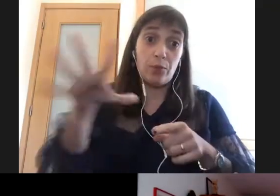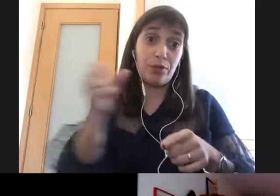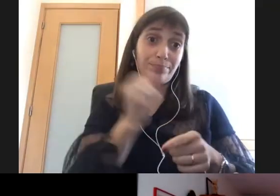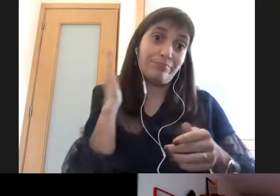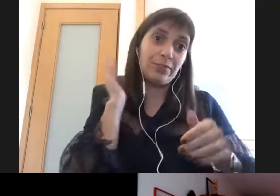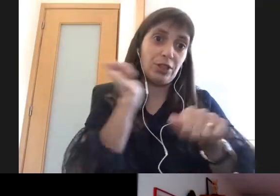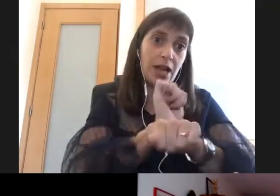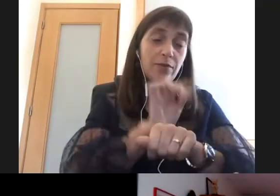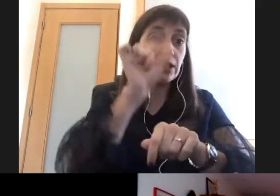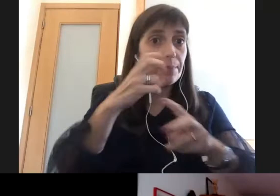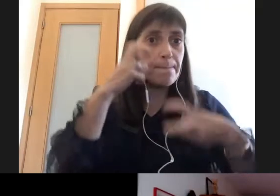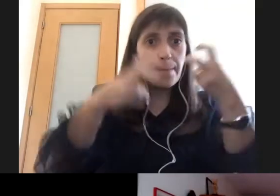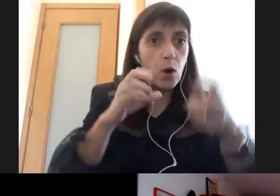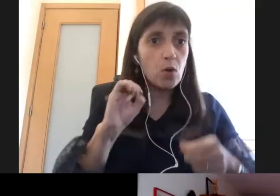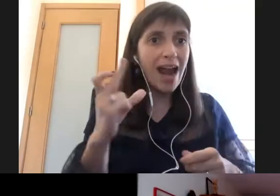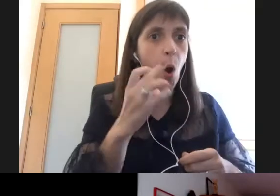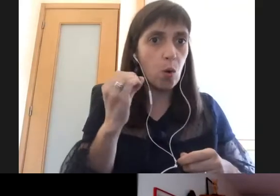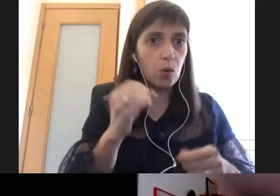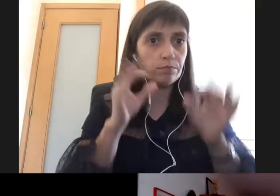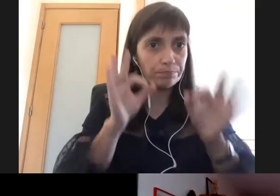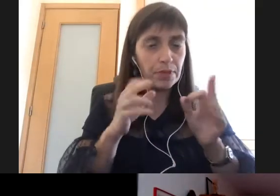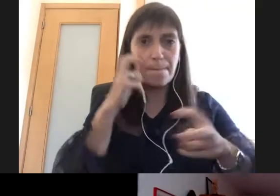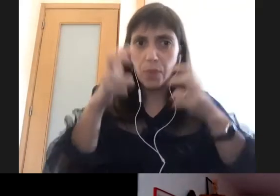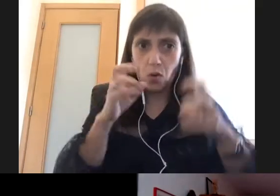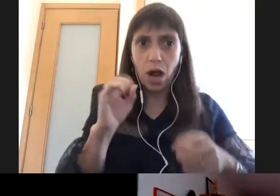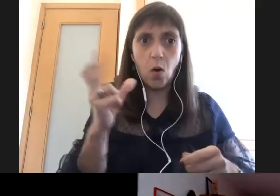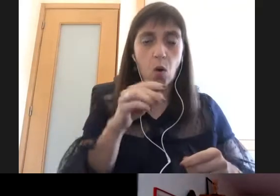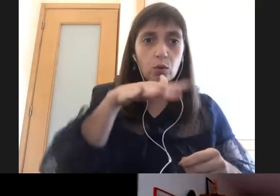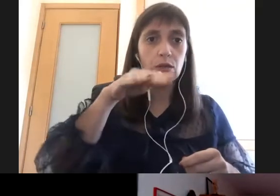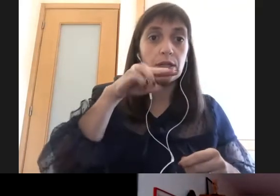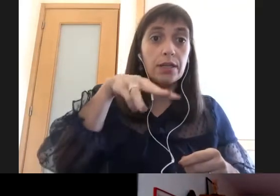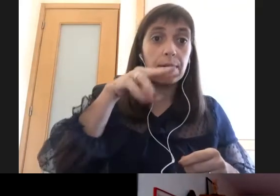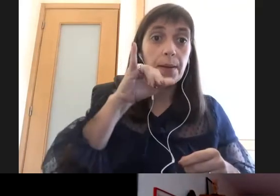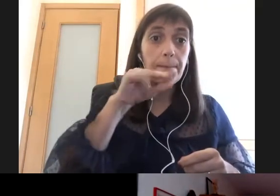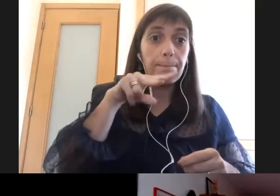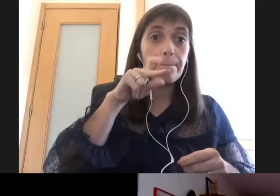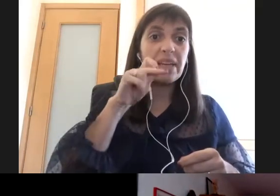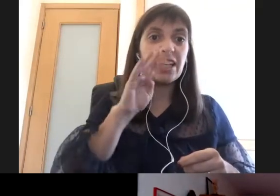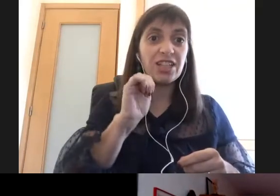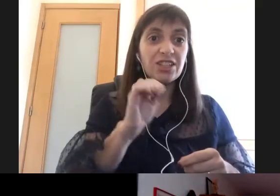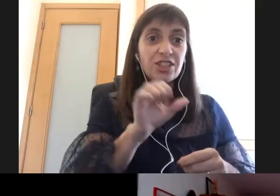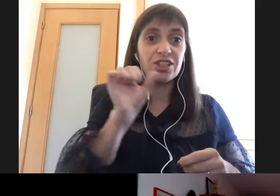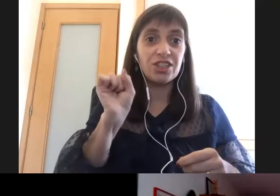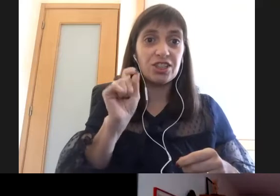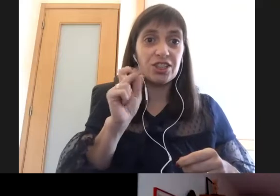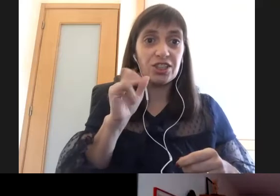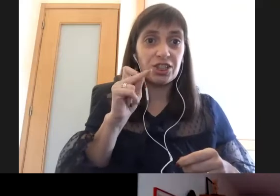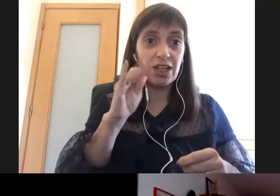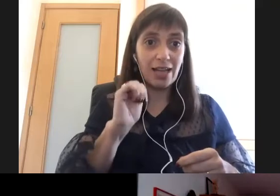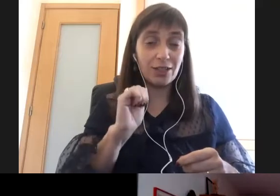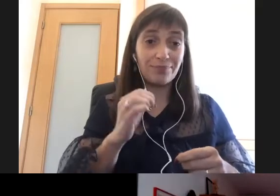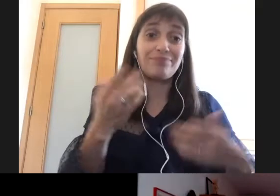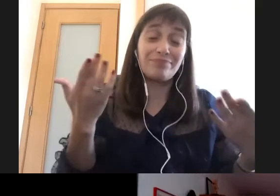buscar ouro. Eles terminaram encontrando ouro em Minas Gerais, mas isso foi um século e meio depois. Um dia encontraram, né?